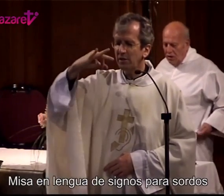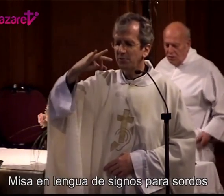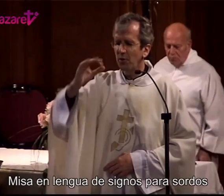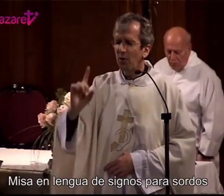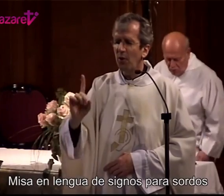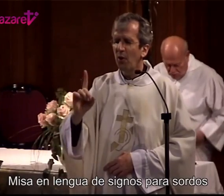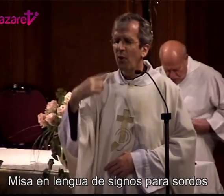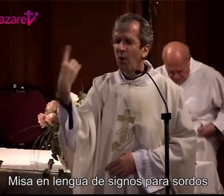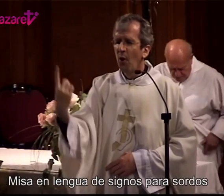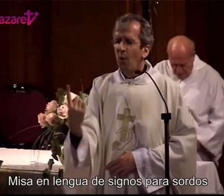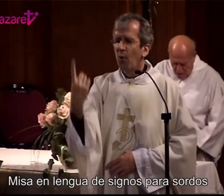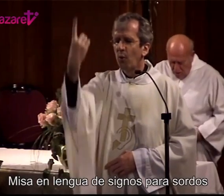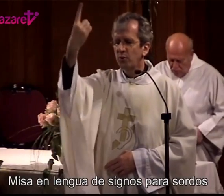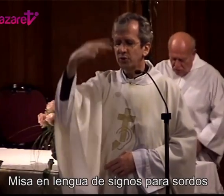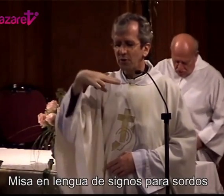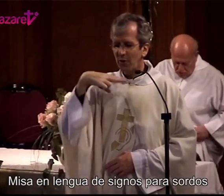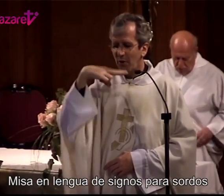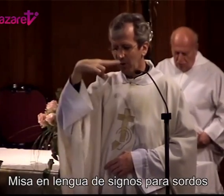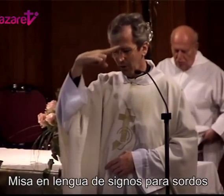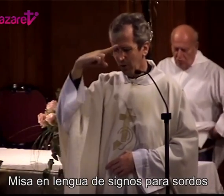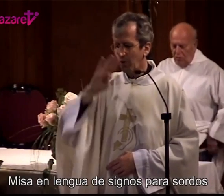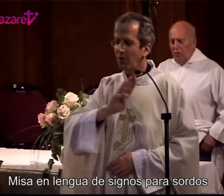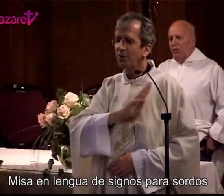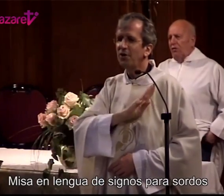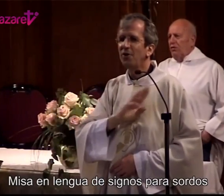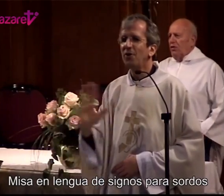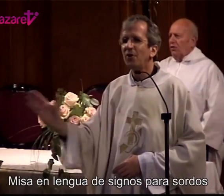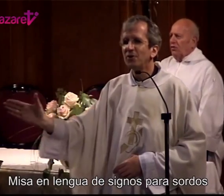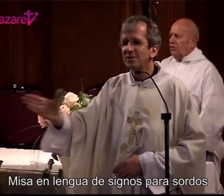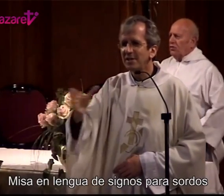bautismo, un solo Dios y